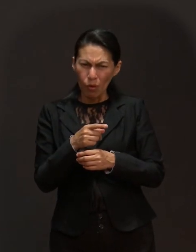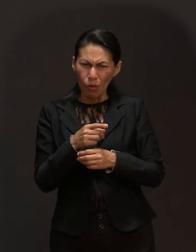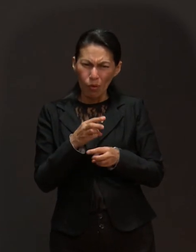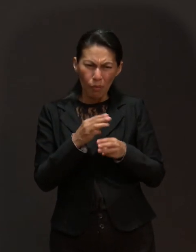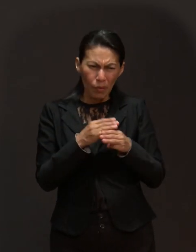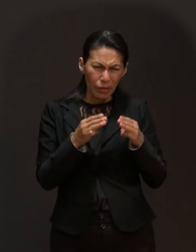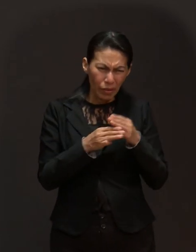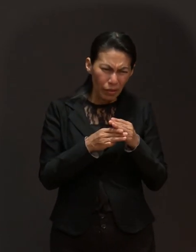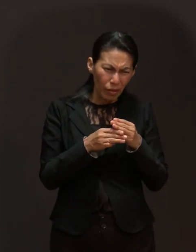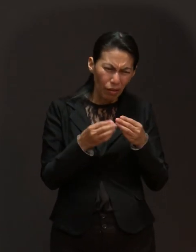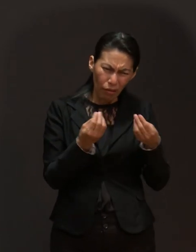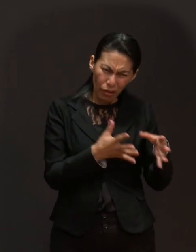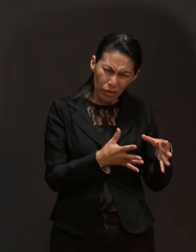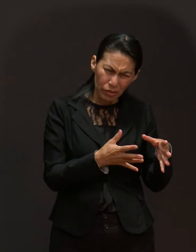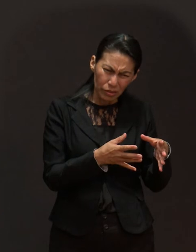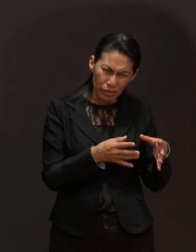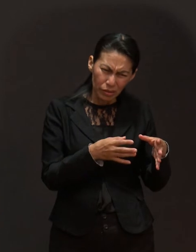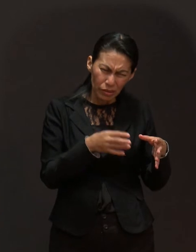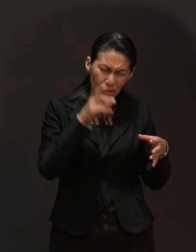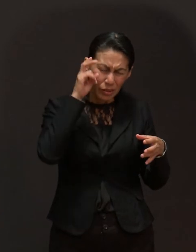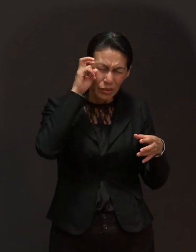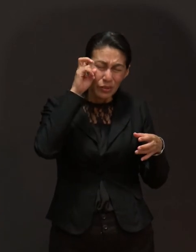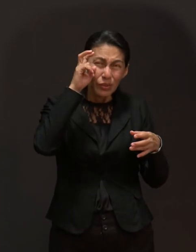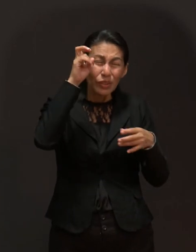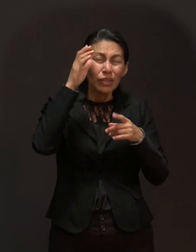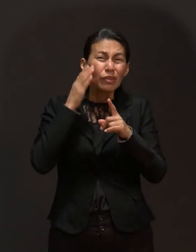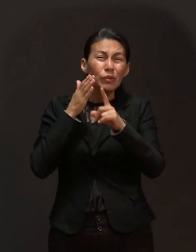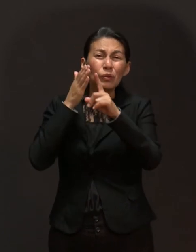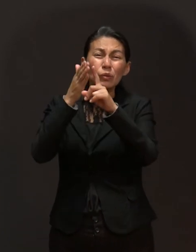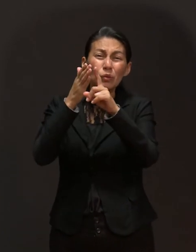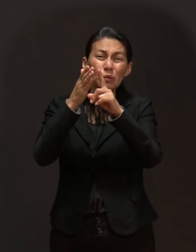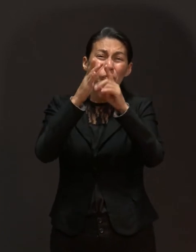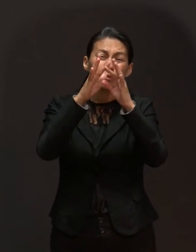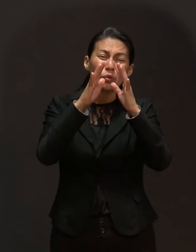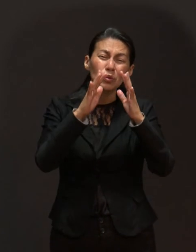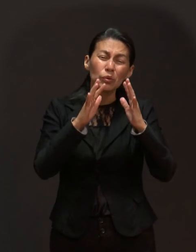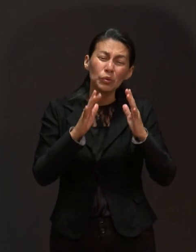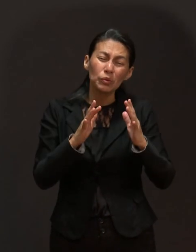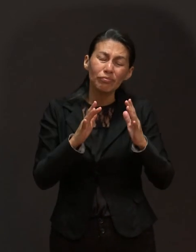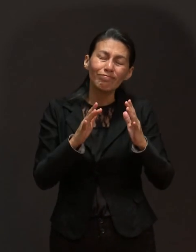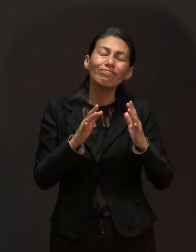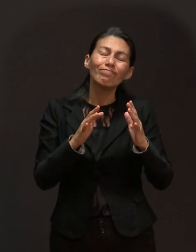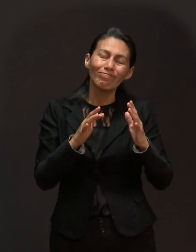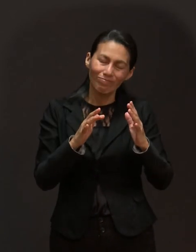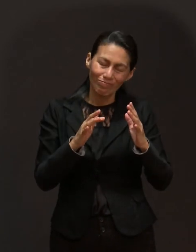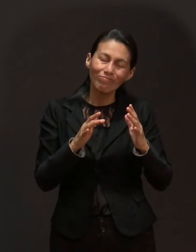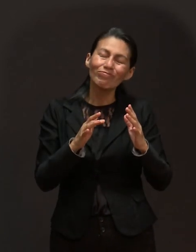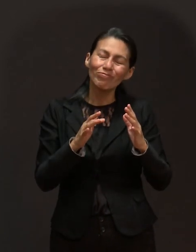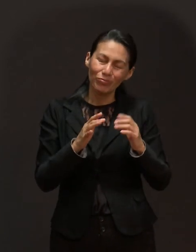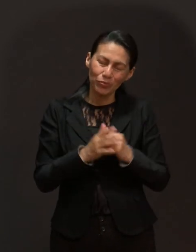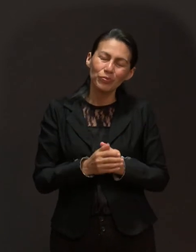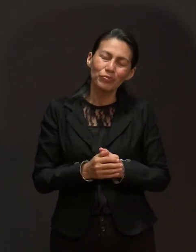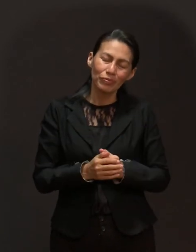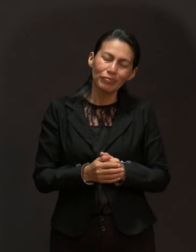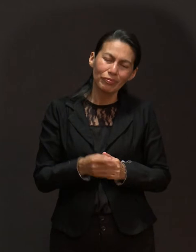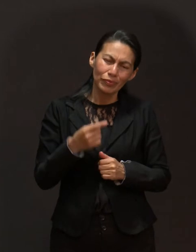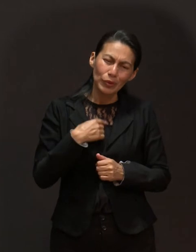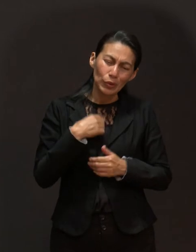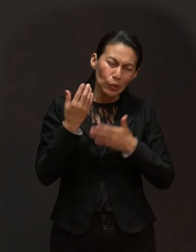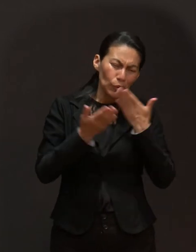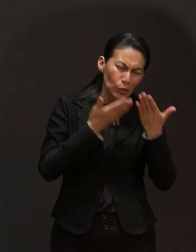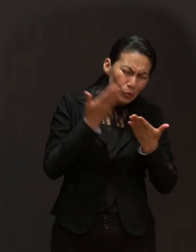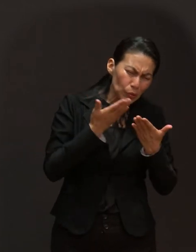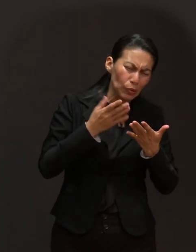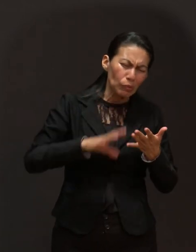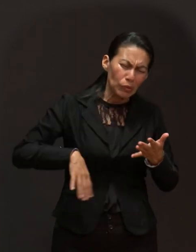también se desmoronaban. En ese momento, sí, porque eres un estudiante y tú dices, yo